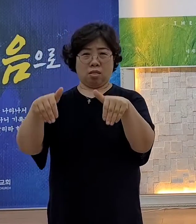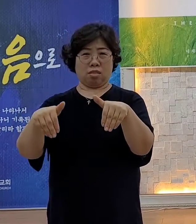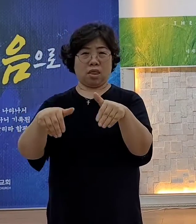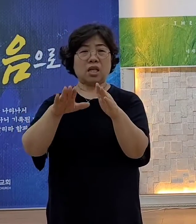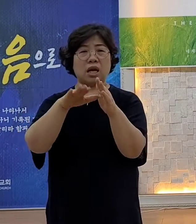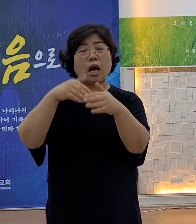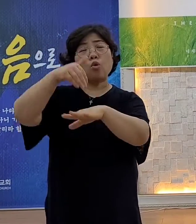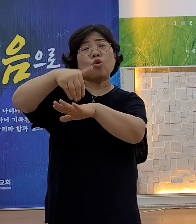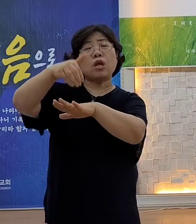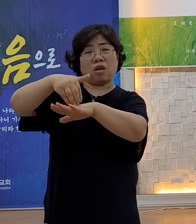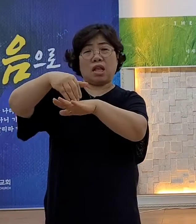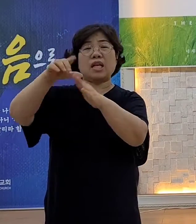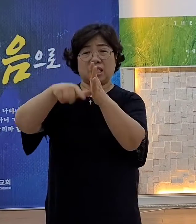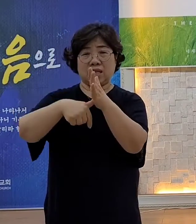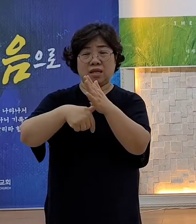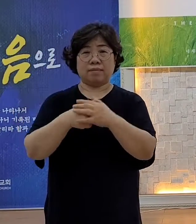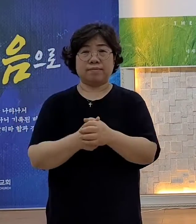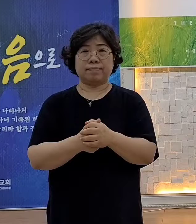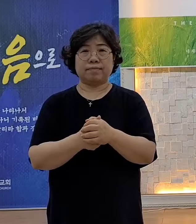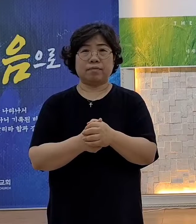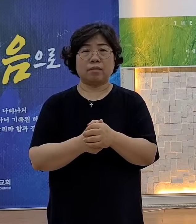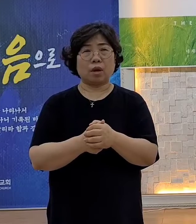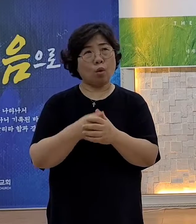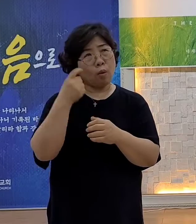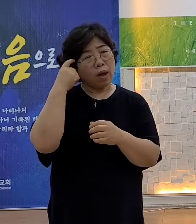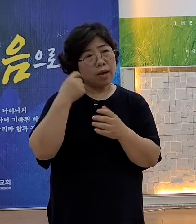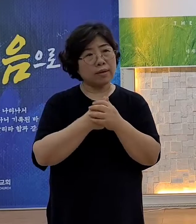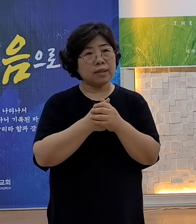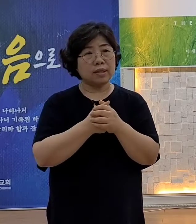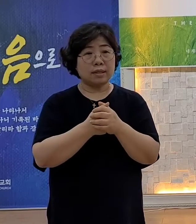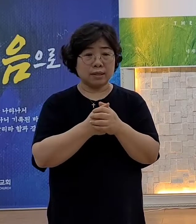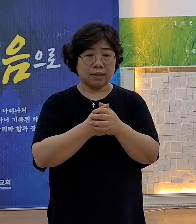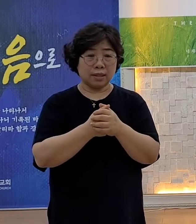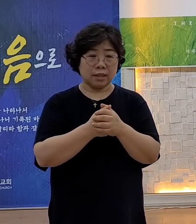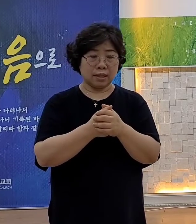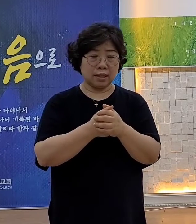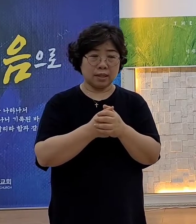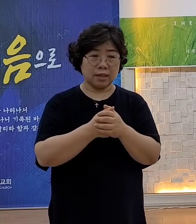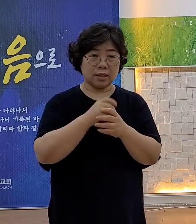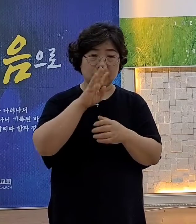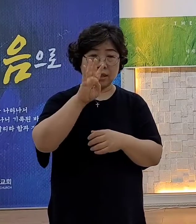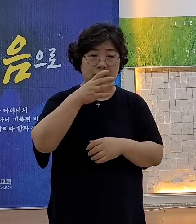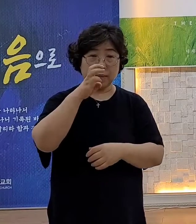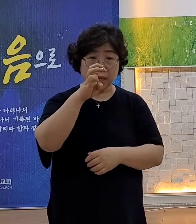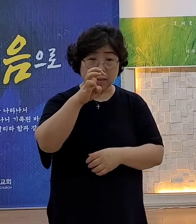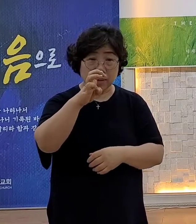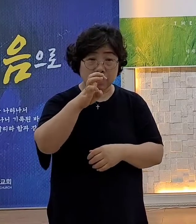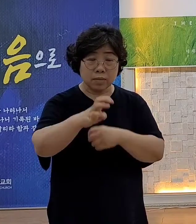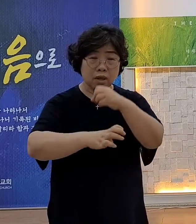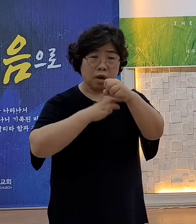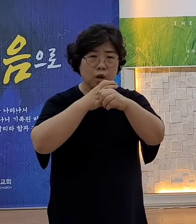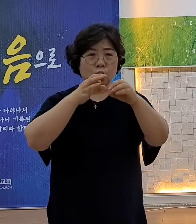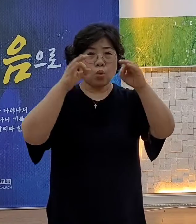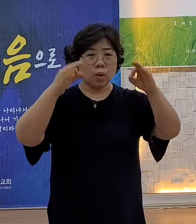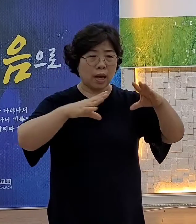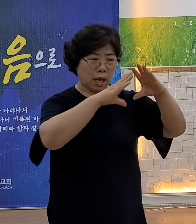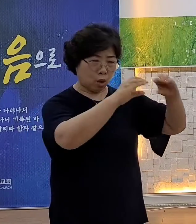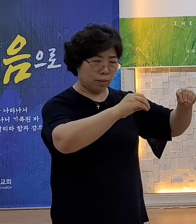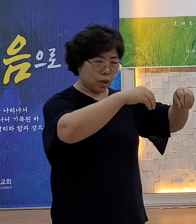그런 시간이 필요했을까요? 그들은 430년 동안 출애굽하기 전에 애굽에서 종살이를